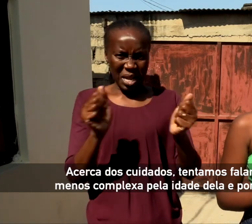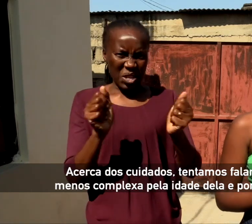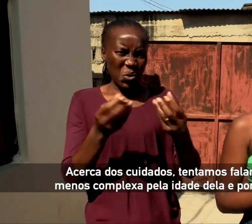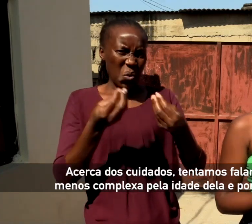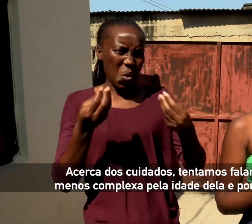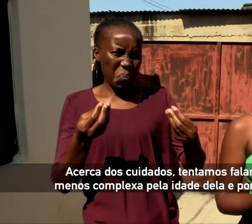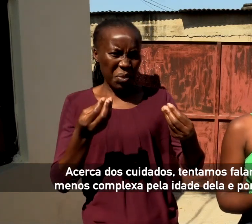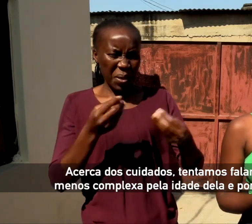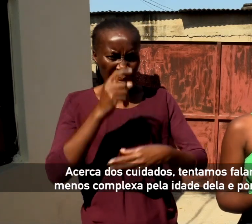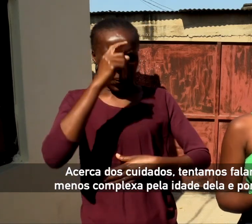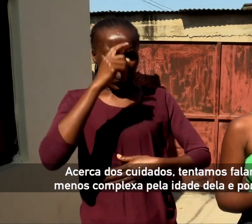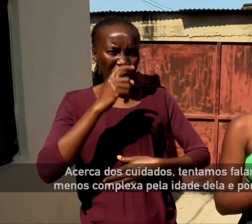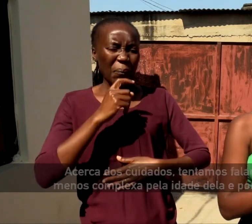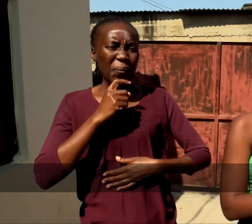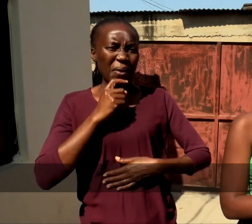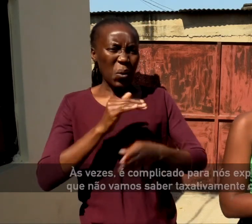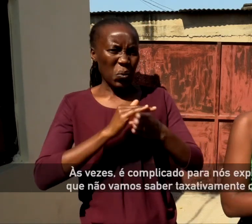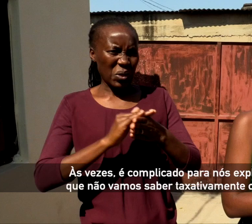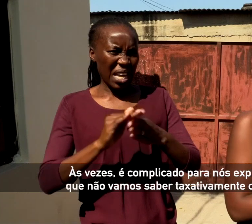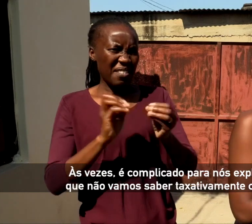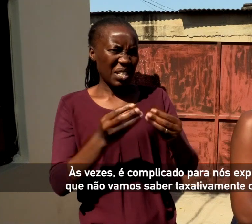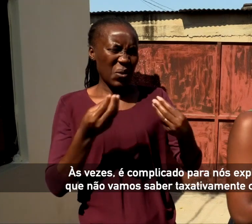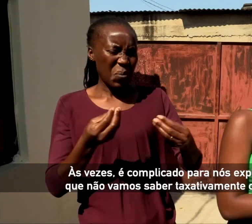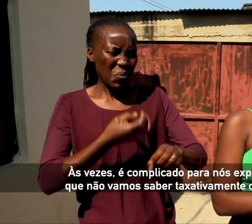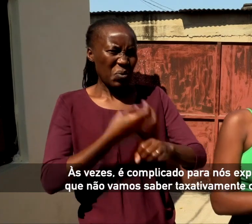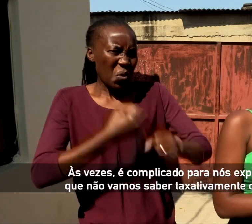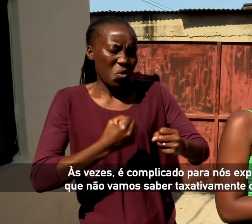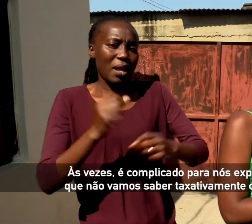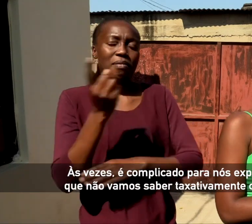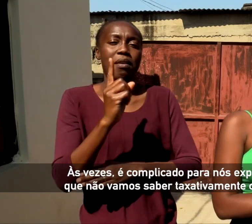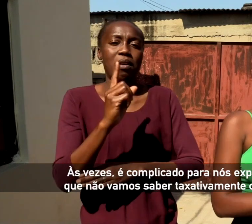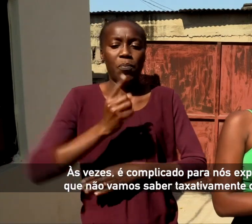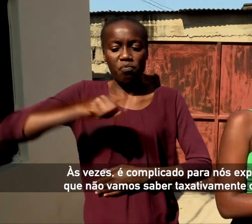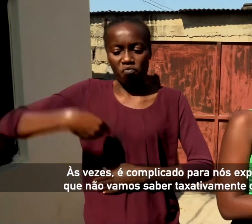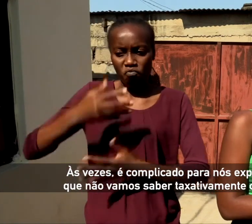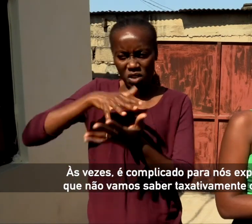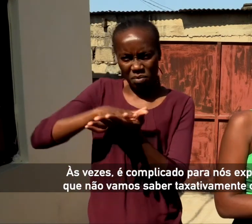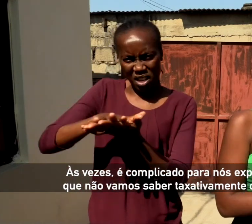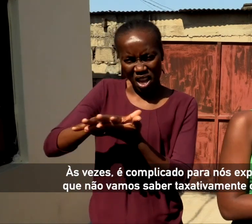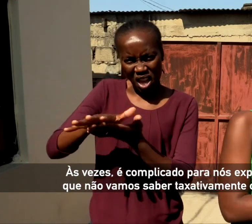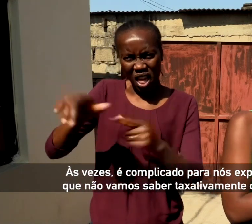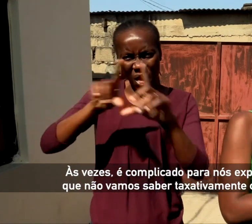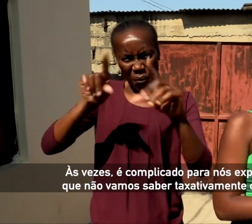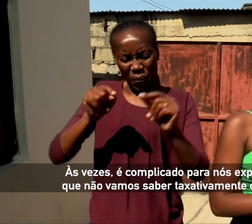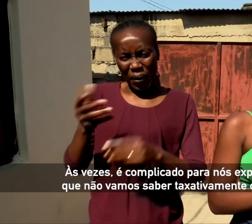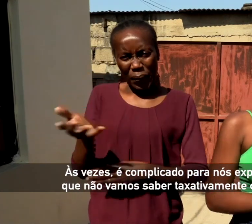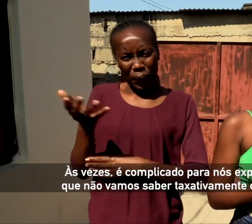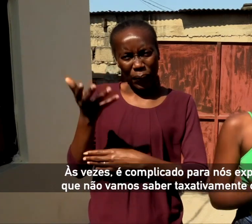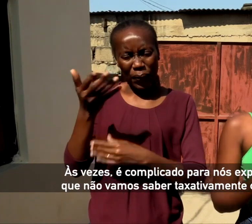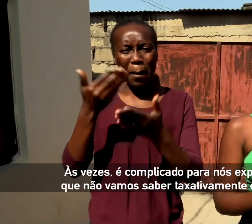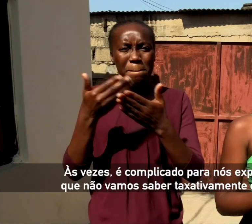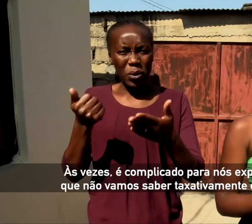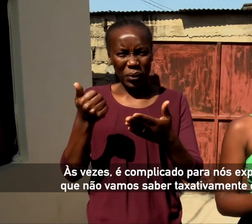por ela ser especial. E às vezes é complicado para nós estar a explicar uma coisa que nós não temos de saber